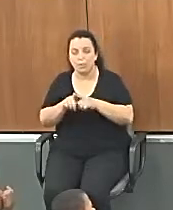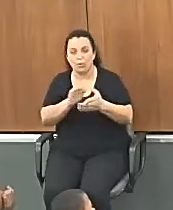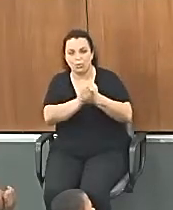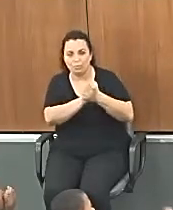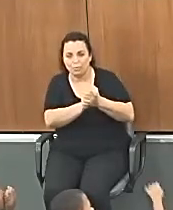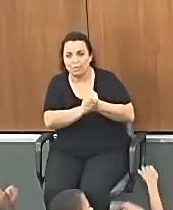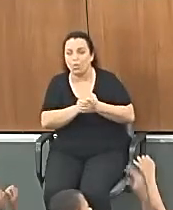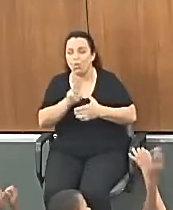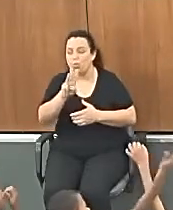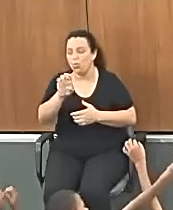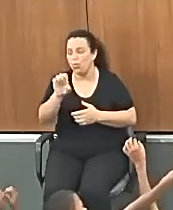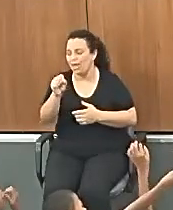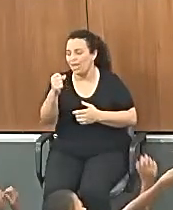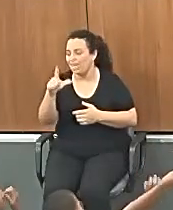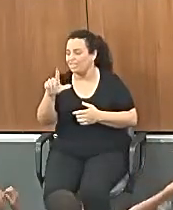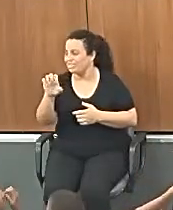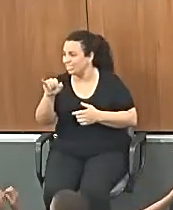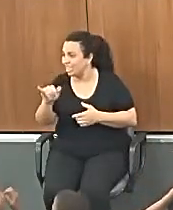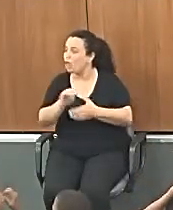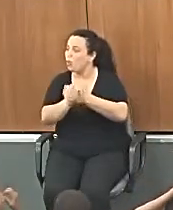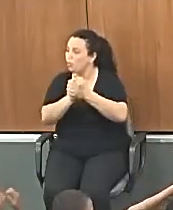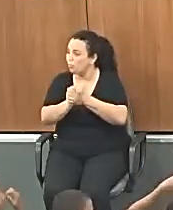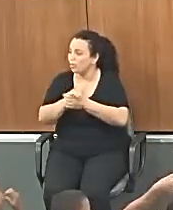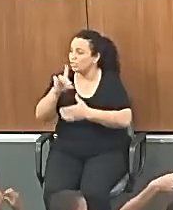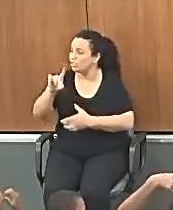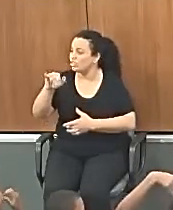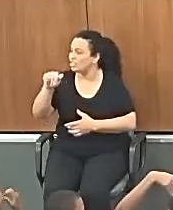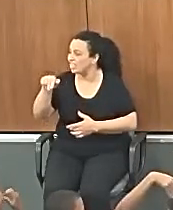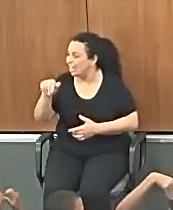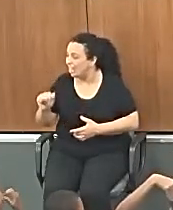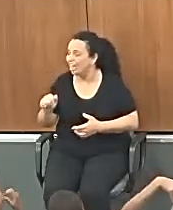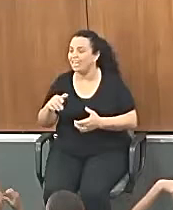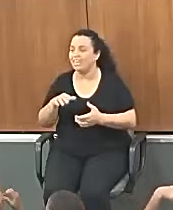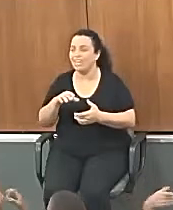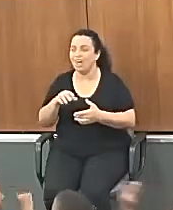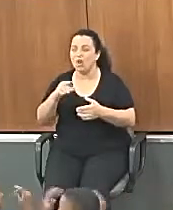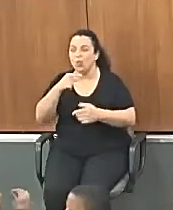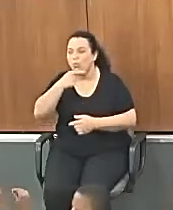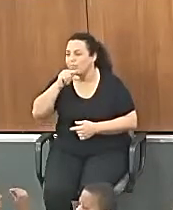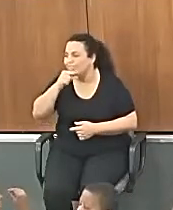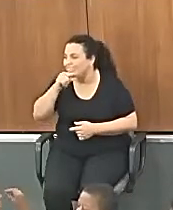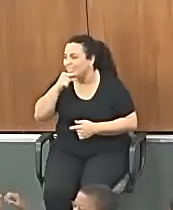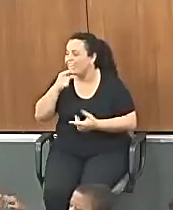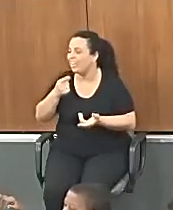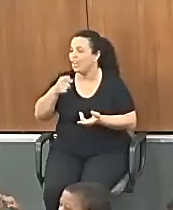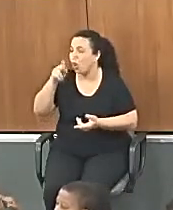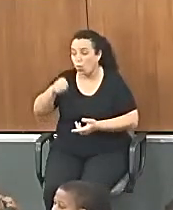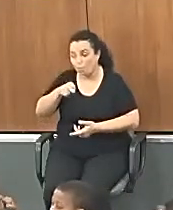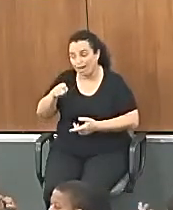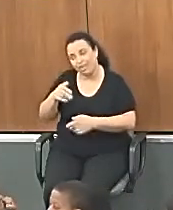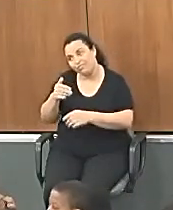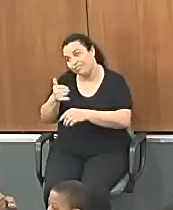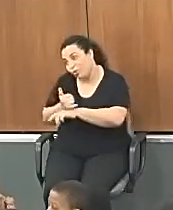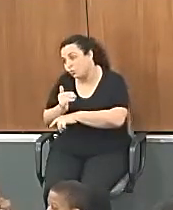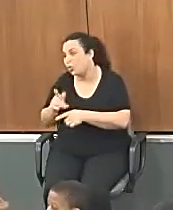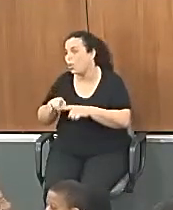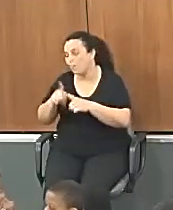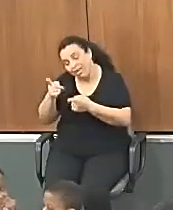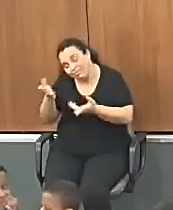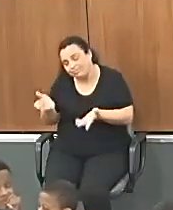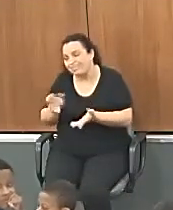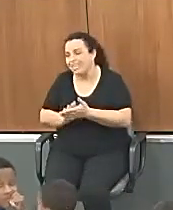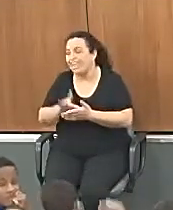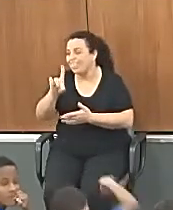cumprimento também a diana presidente da federação o dn o padre não está presente a denise mil de azevedo